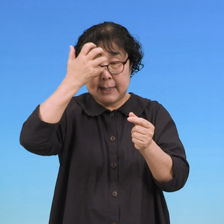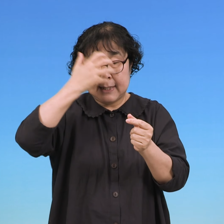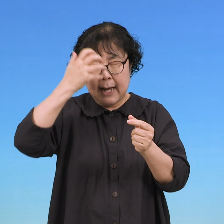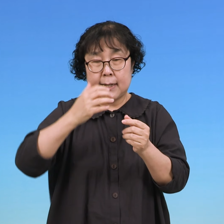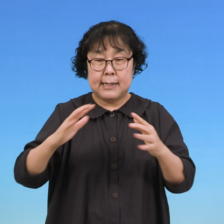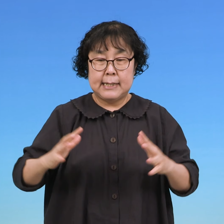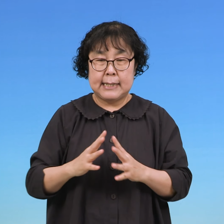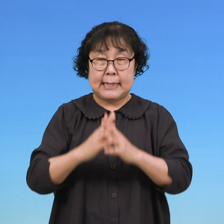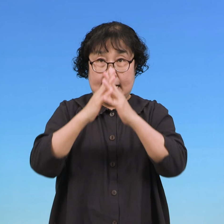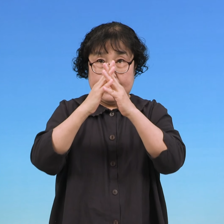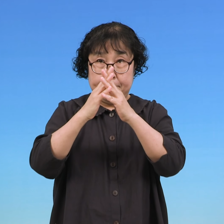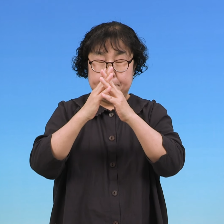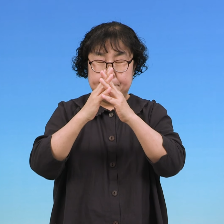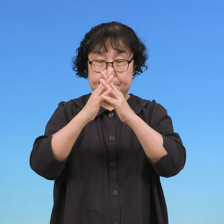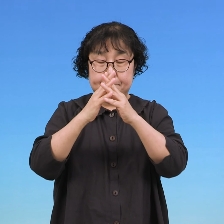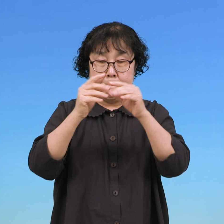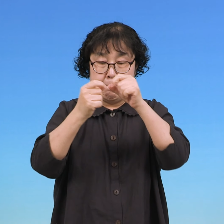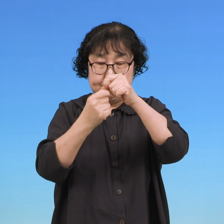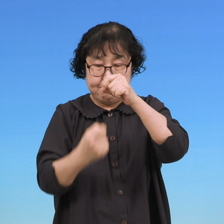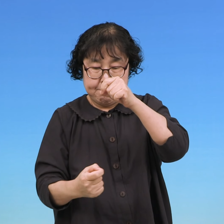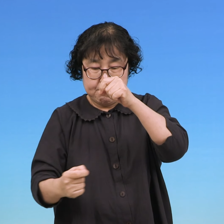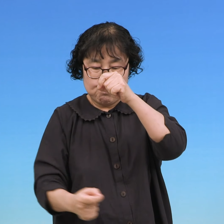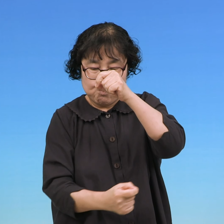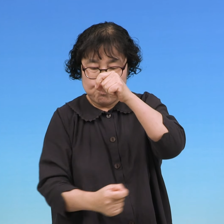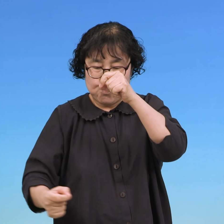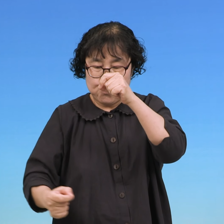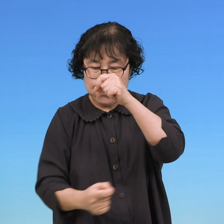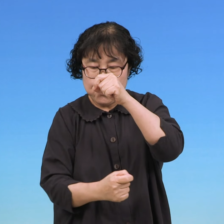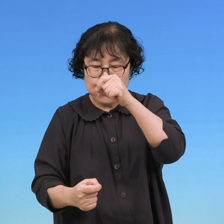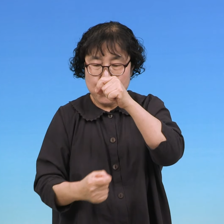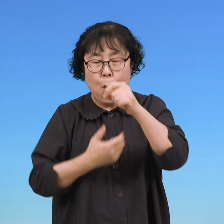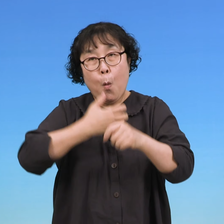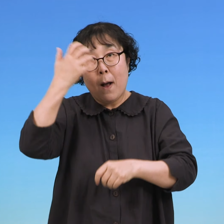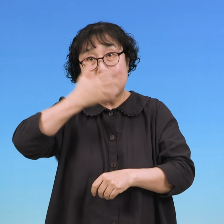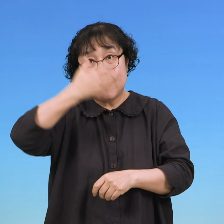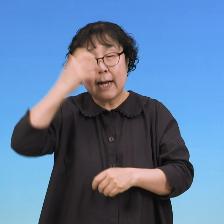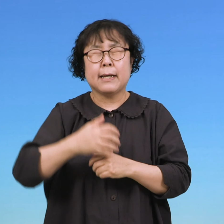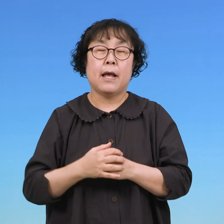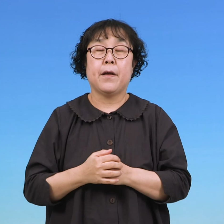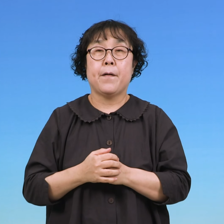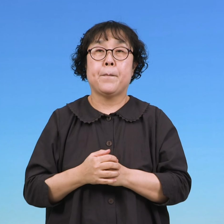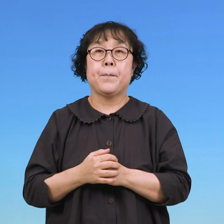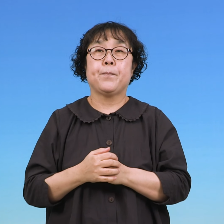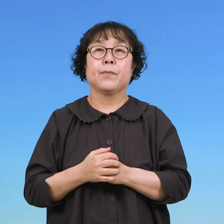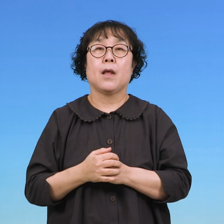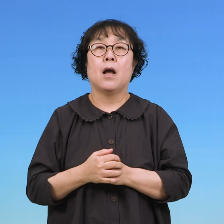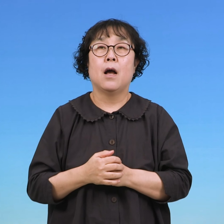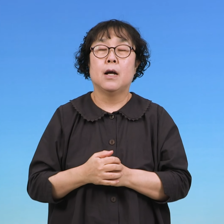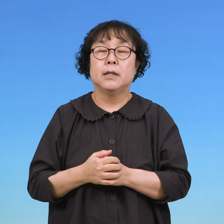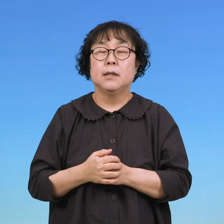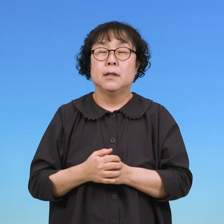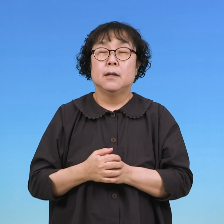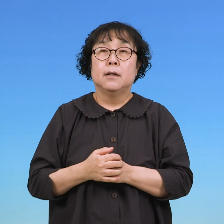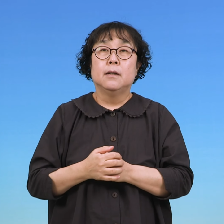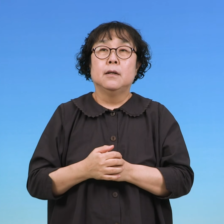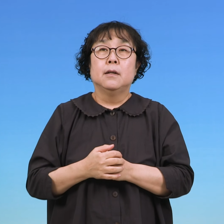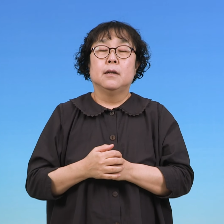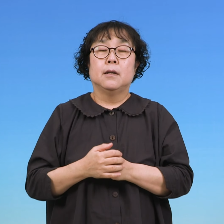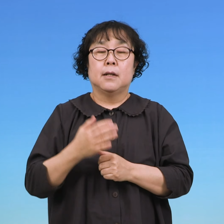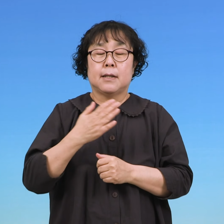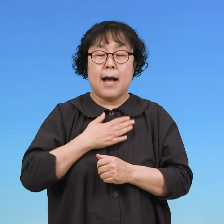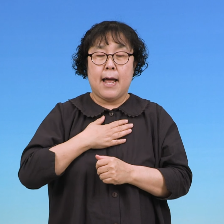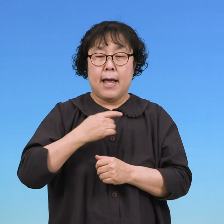환상은 다림줄 환상입니다. 그 내용이 본문 아모스 7장 7절과 8절에 나옵니다. 먼저 7절을